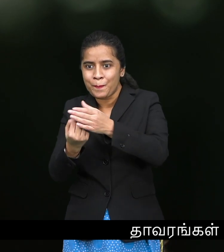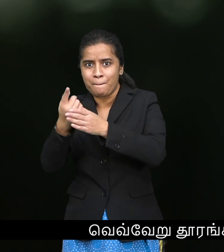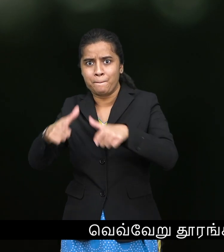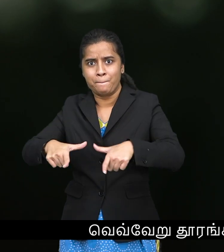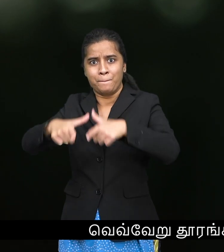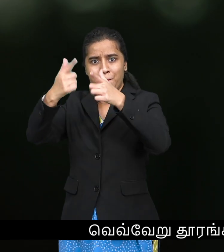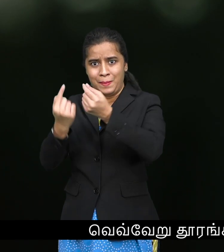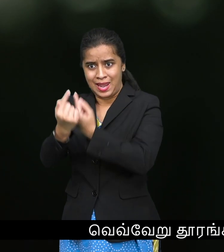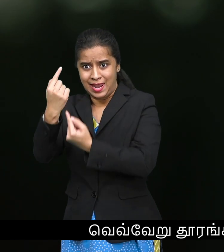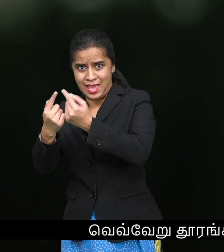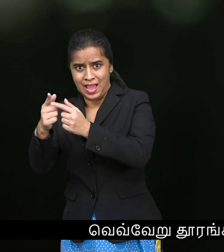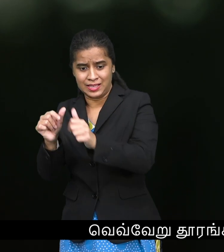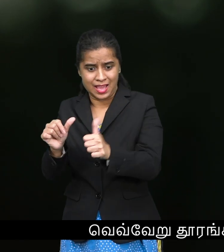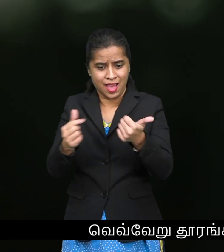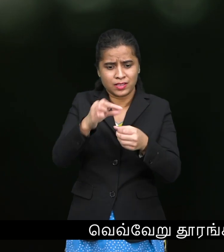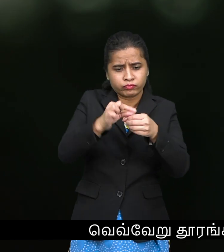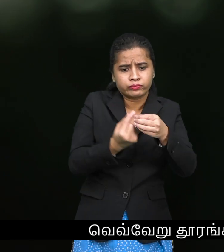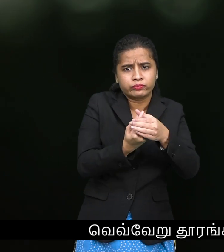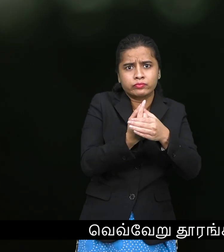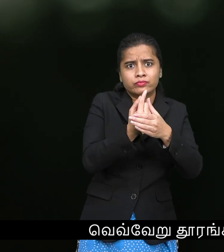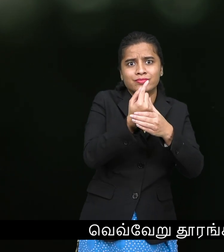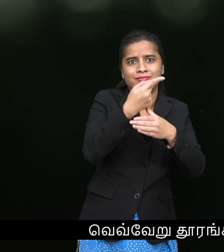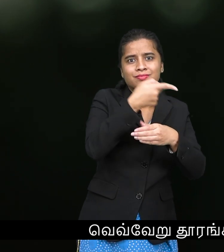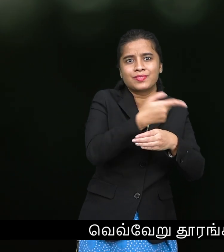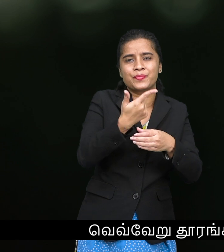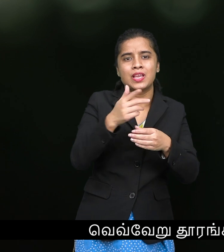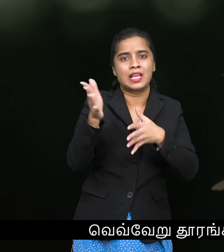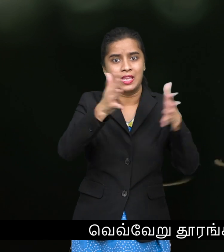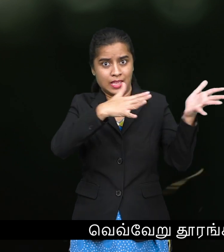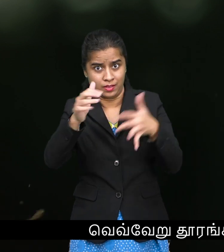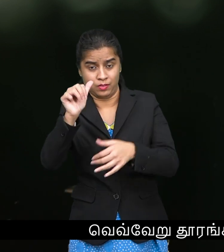விதைகளை வெவ்வேறு தூரங்களுக்கு சிதறடிக்கின்றன.